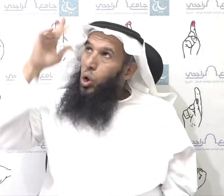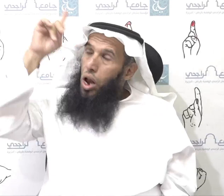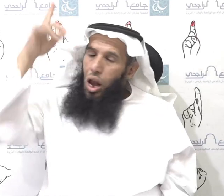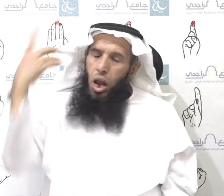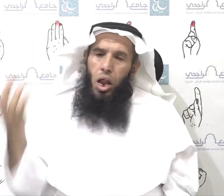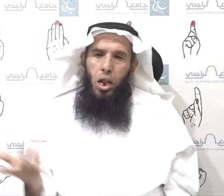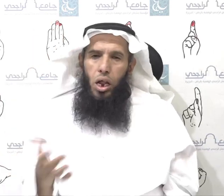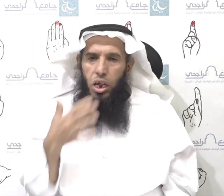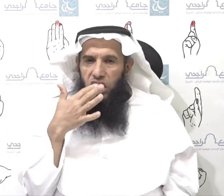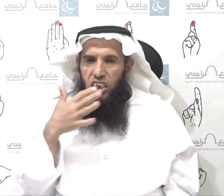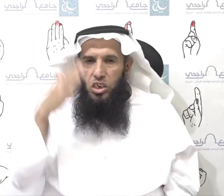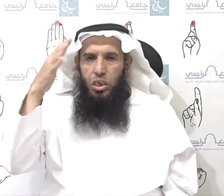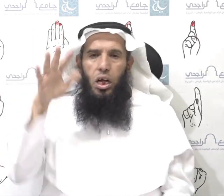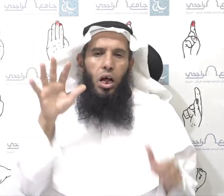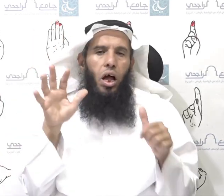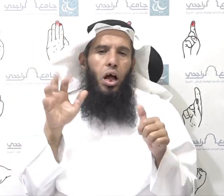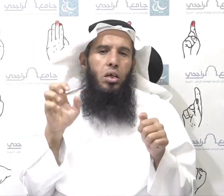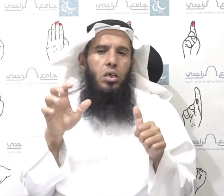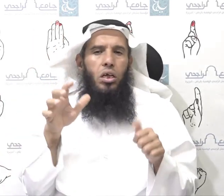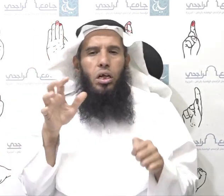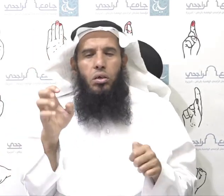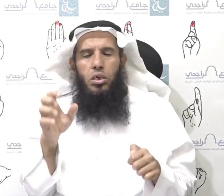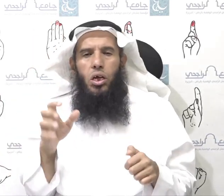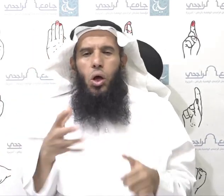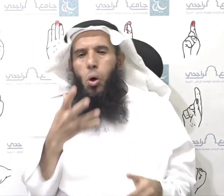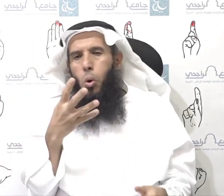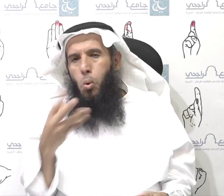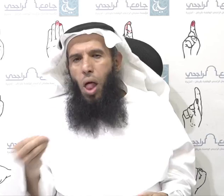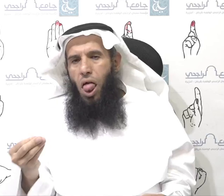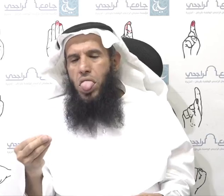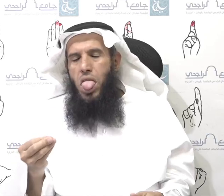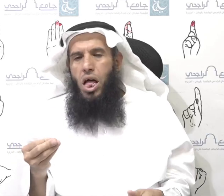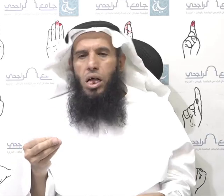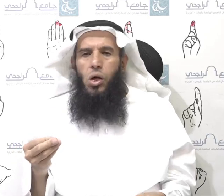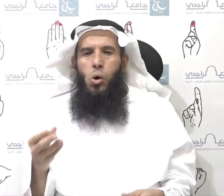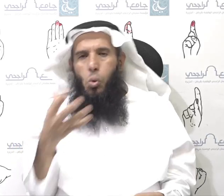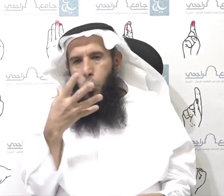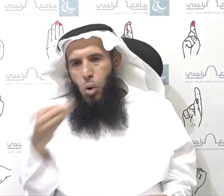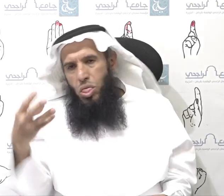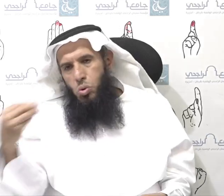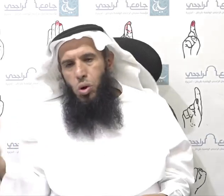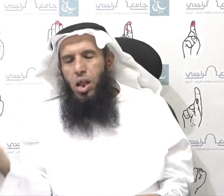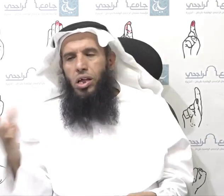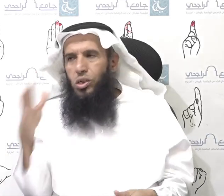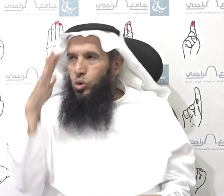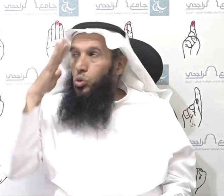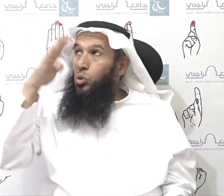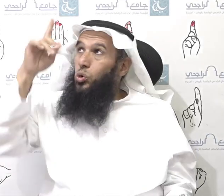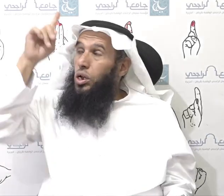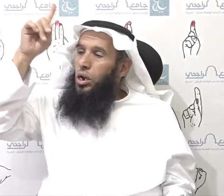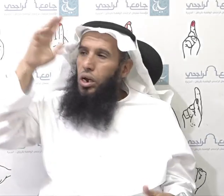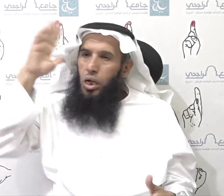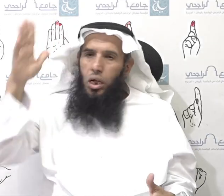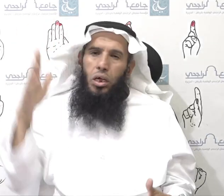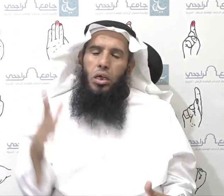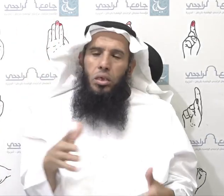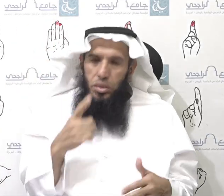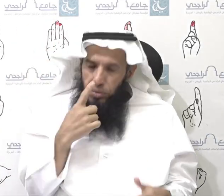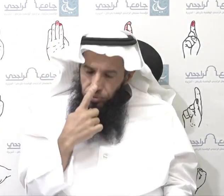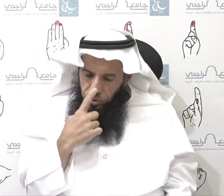السن ورأيت أبناءك وأحفادك، فتفرغ لشكر الله عز وجل وعبادته، ليكن